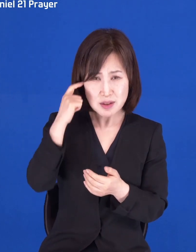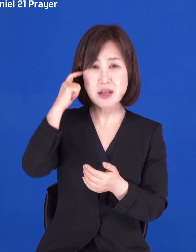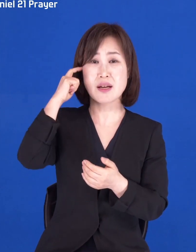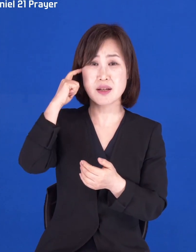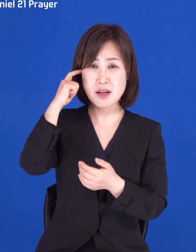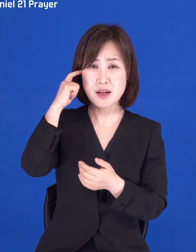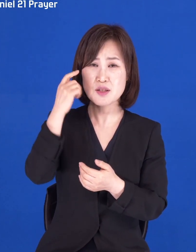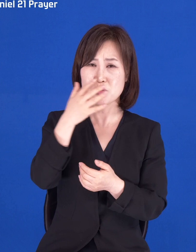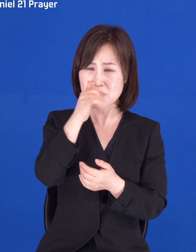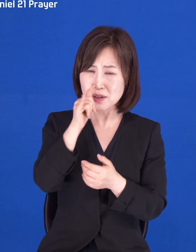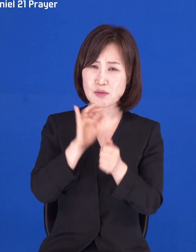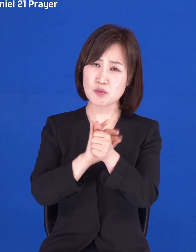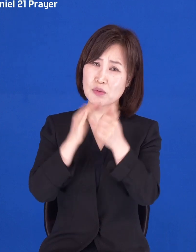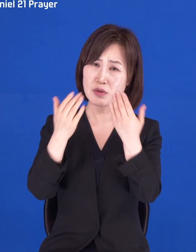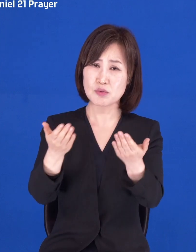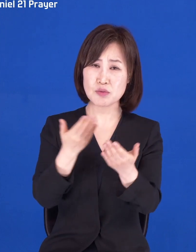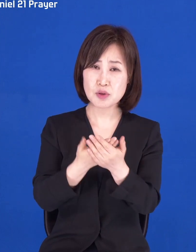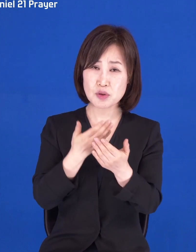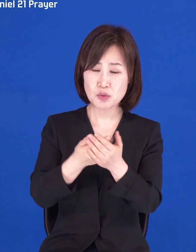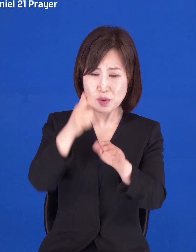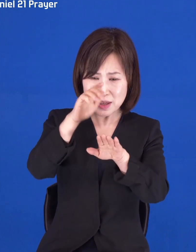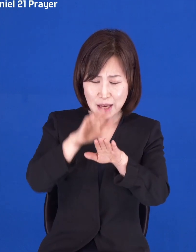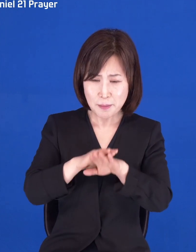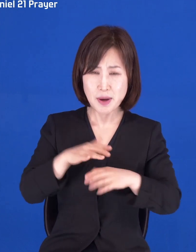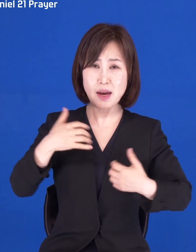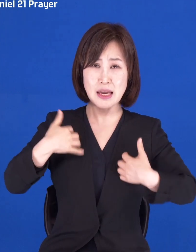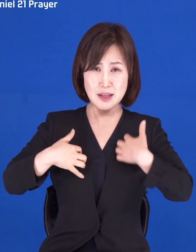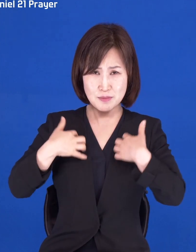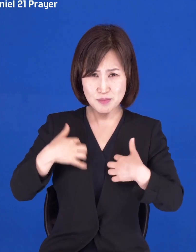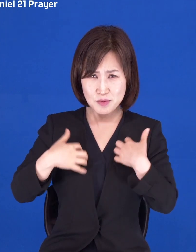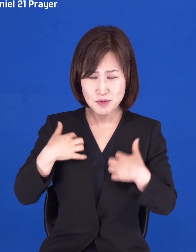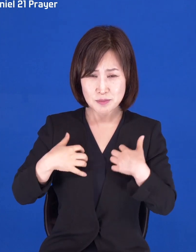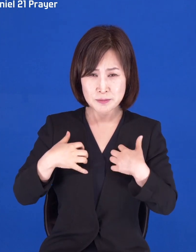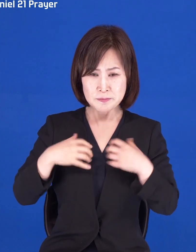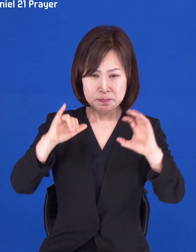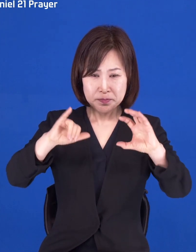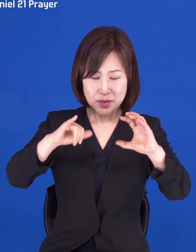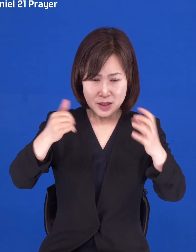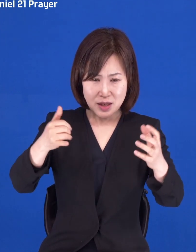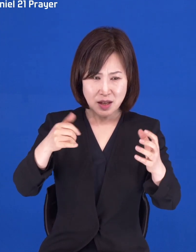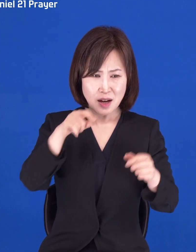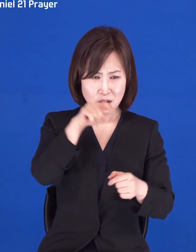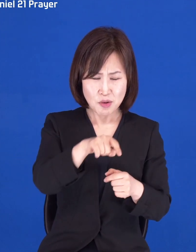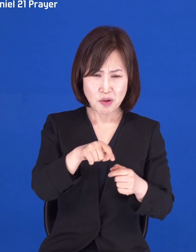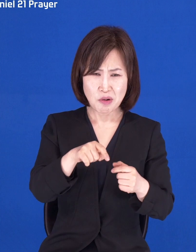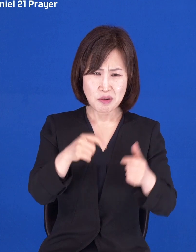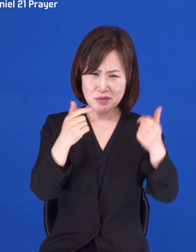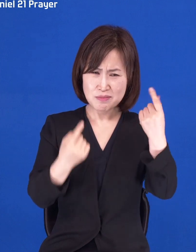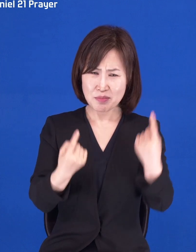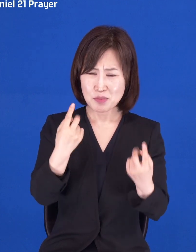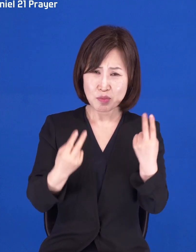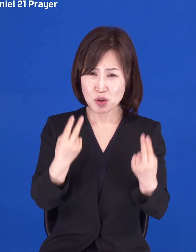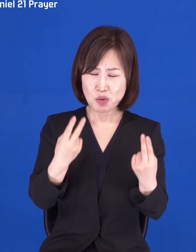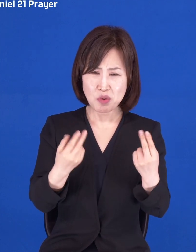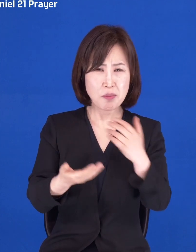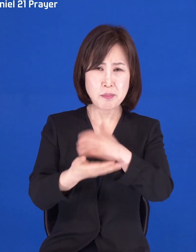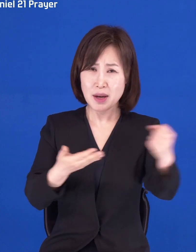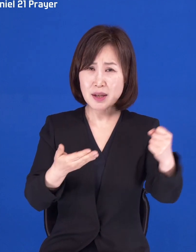하시고 이 예배의 기쁨을 세상 것에 빼앗기지 않게